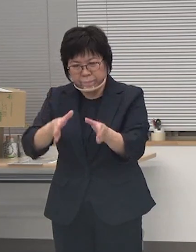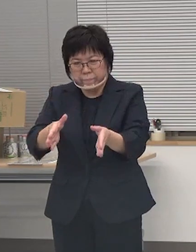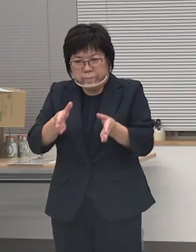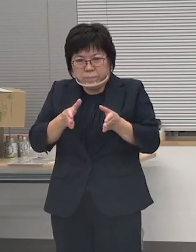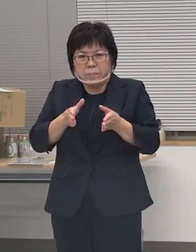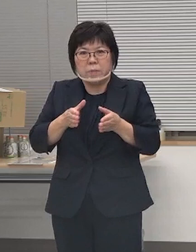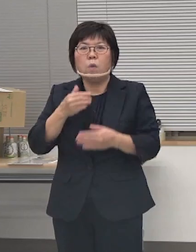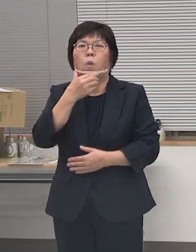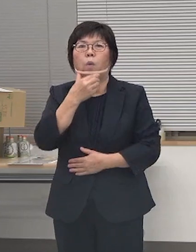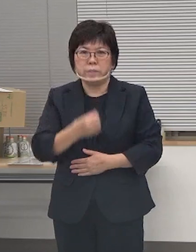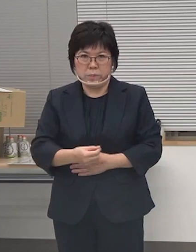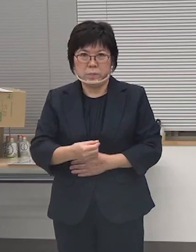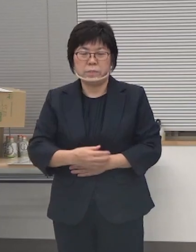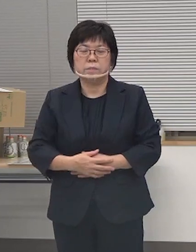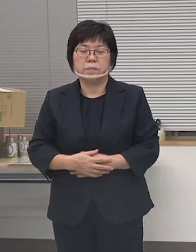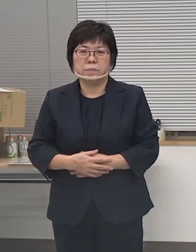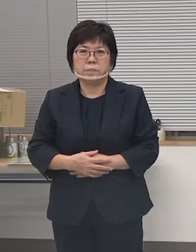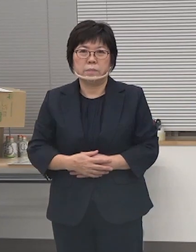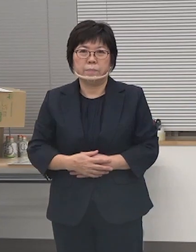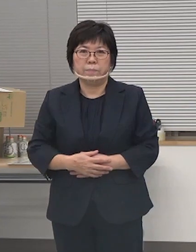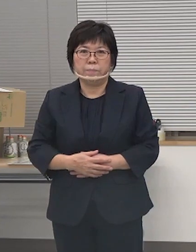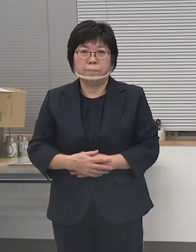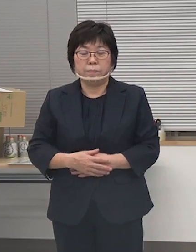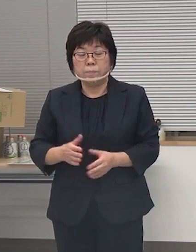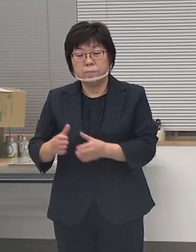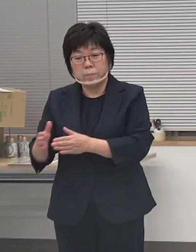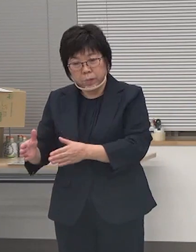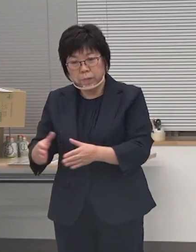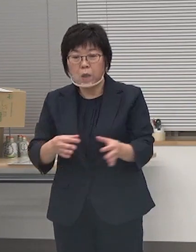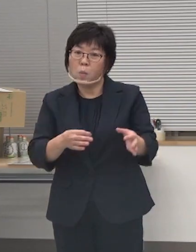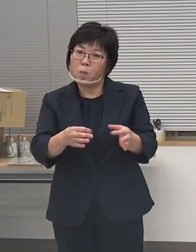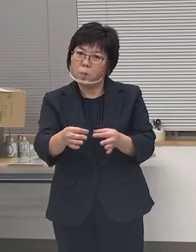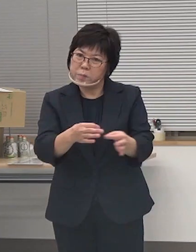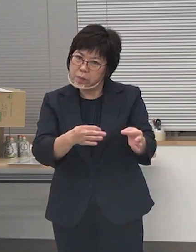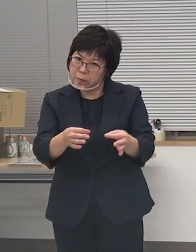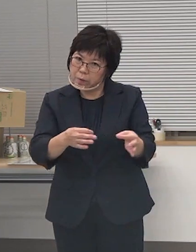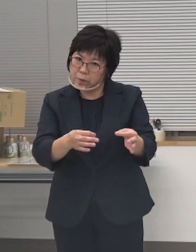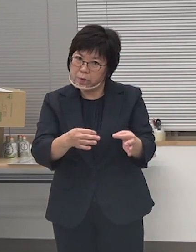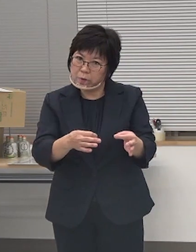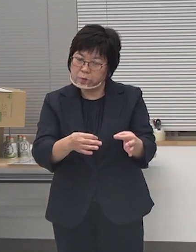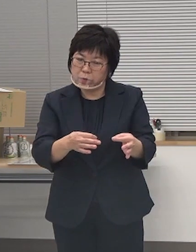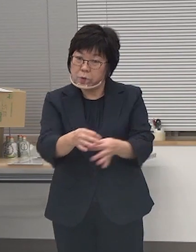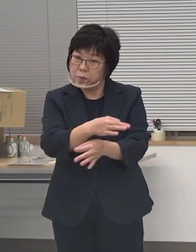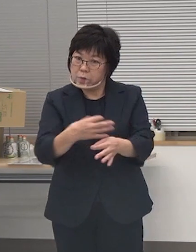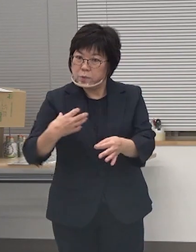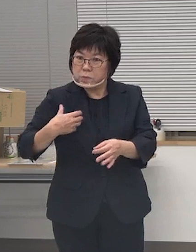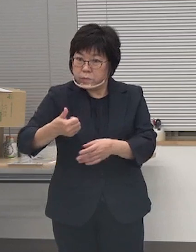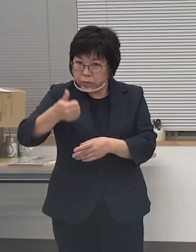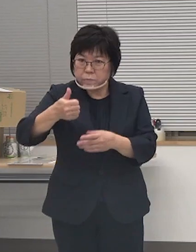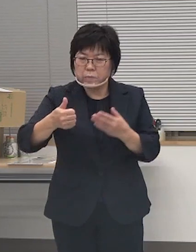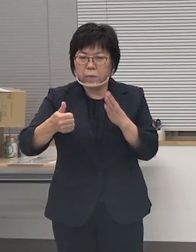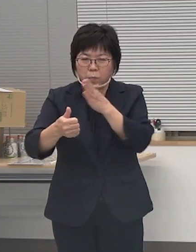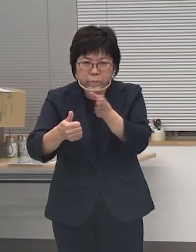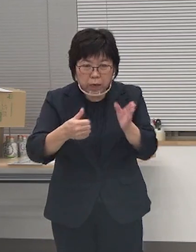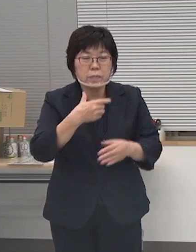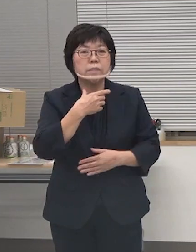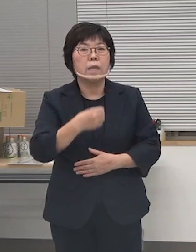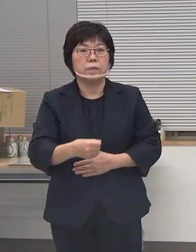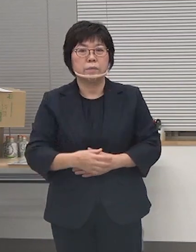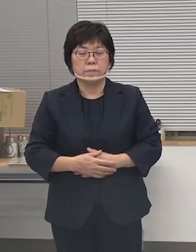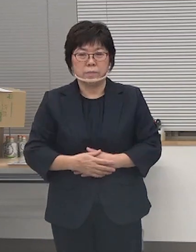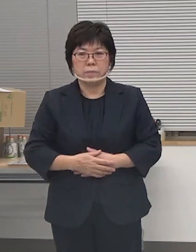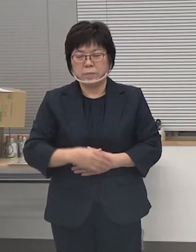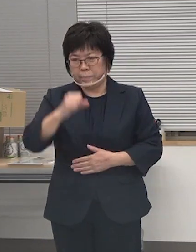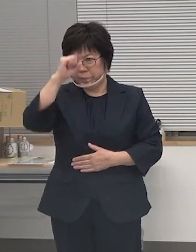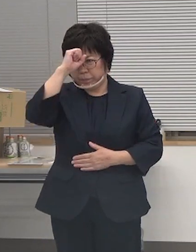けていただきたいと思っています。そして事業者の皆様にお願いが、基本的な感染症